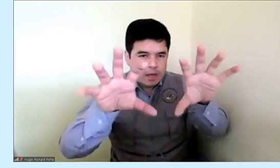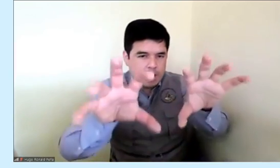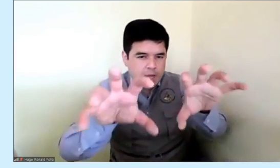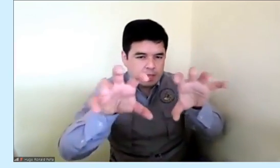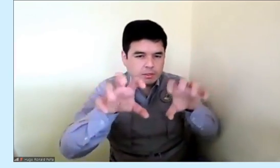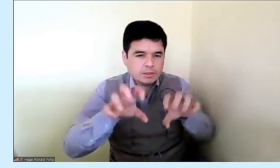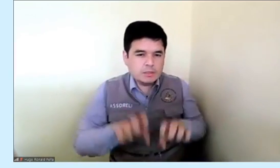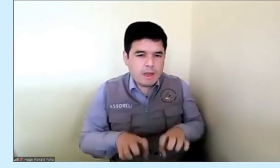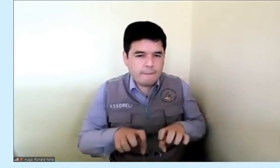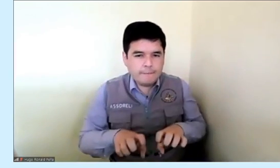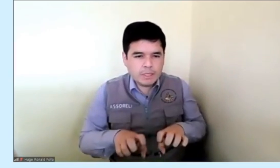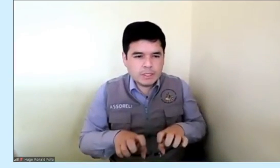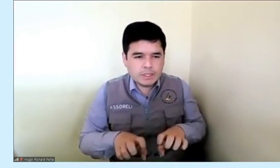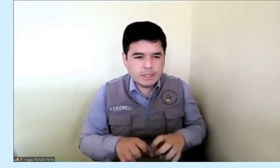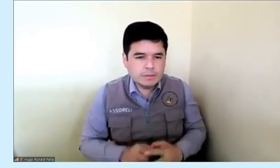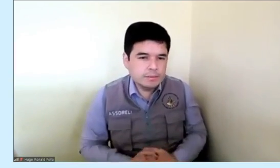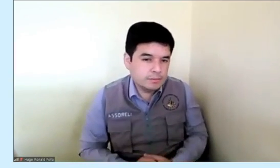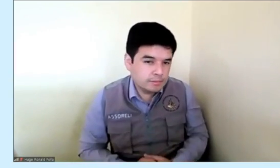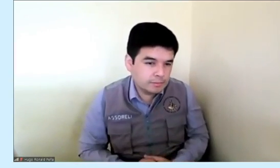Examen. Examen.